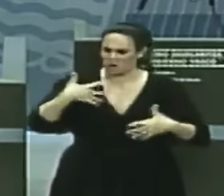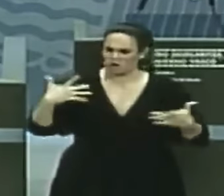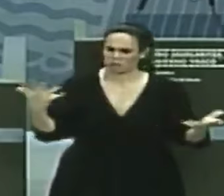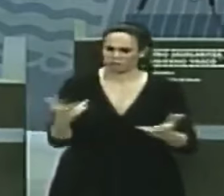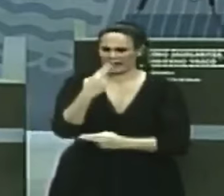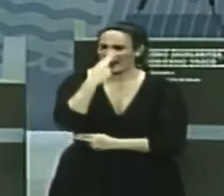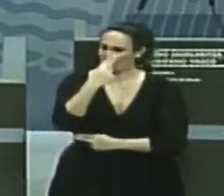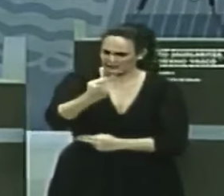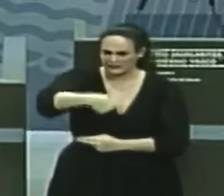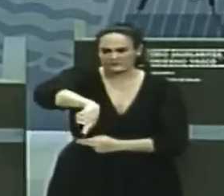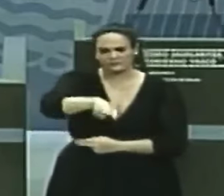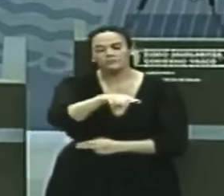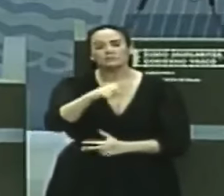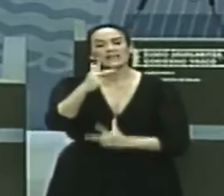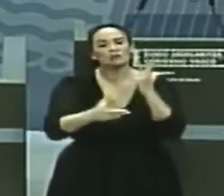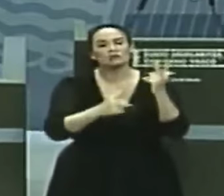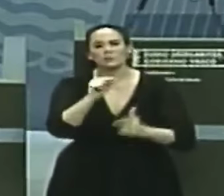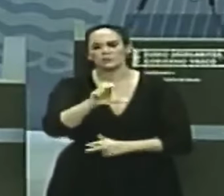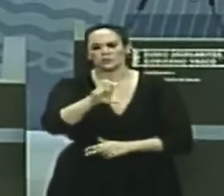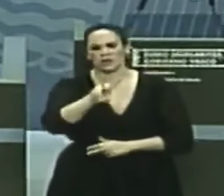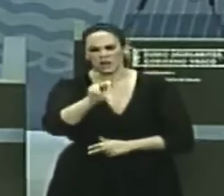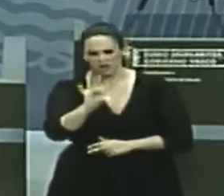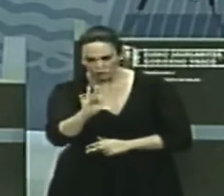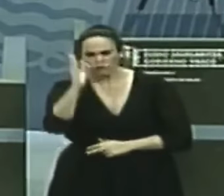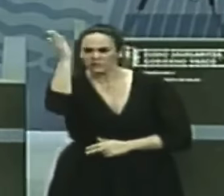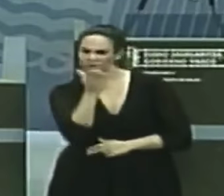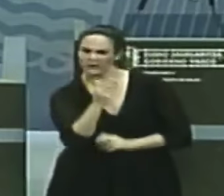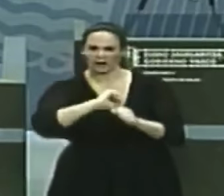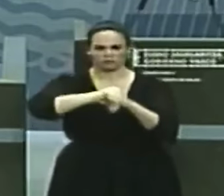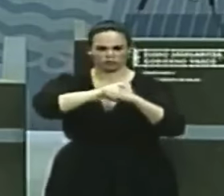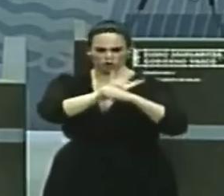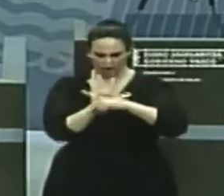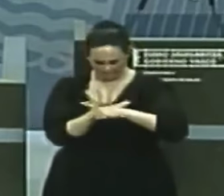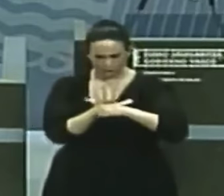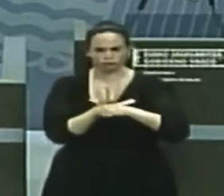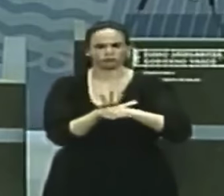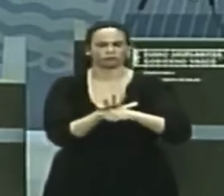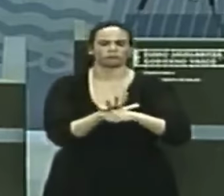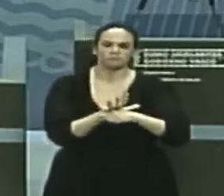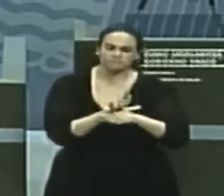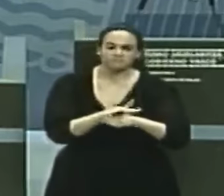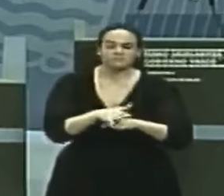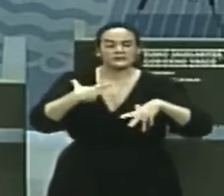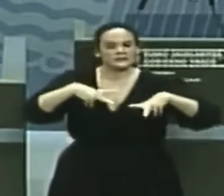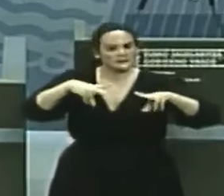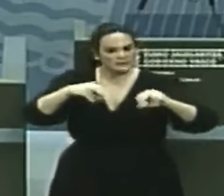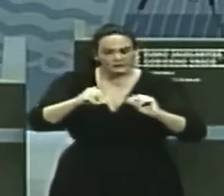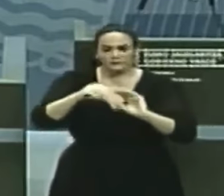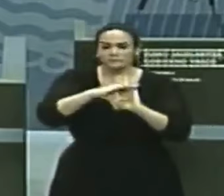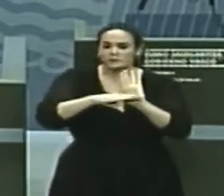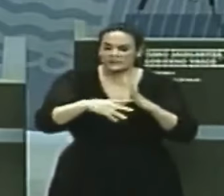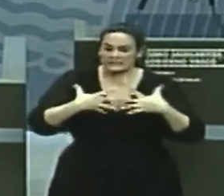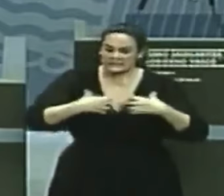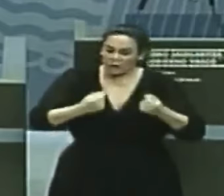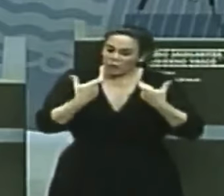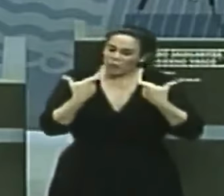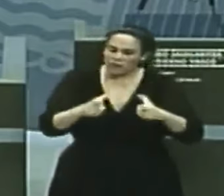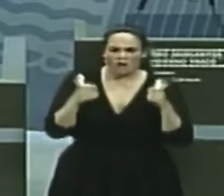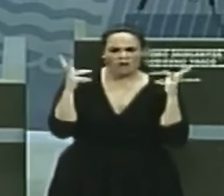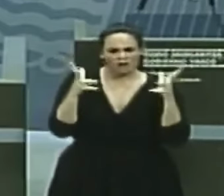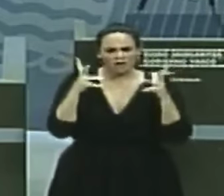punto aus barra coronavirus terminó insistiendo en las recomendaciones del departamento de salud para frenar la